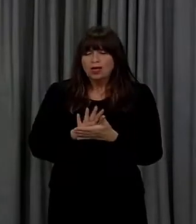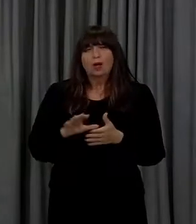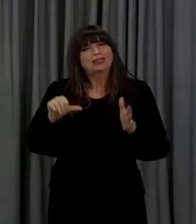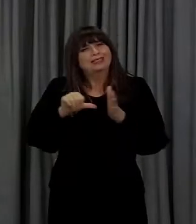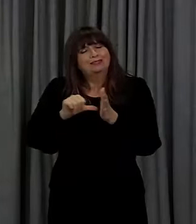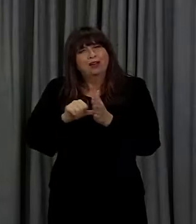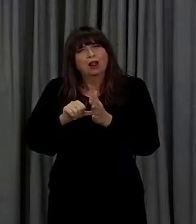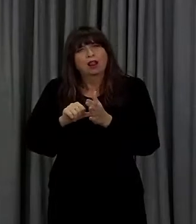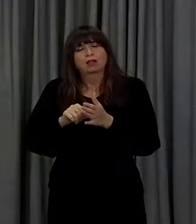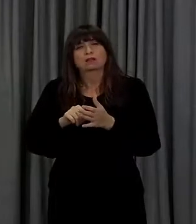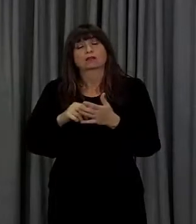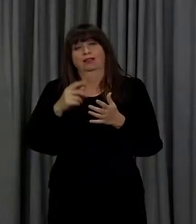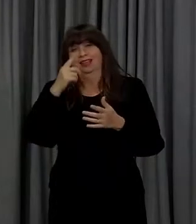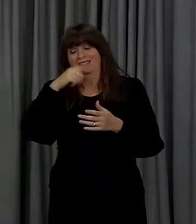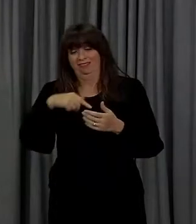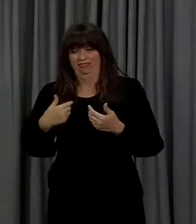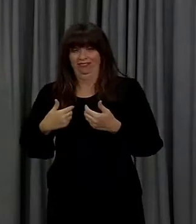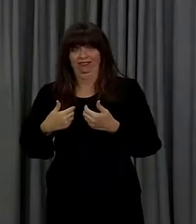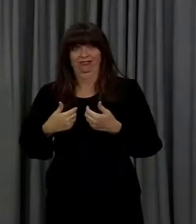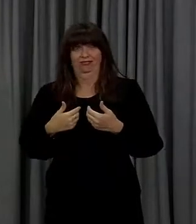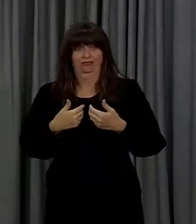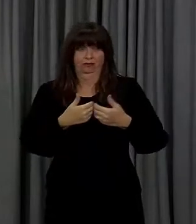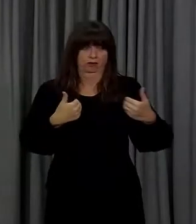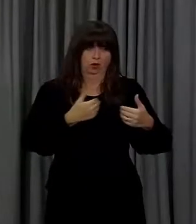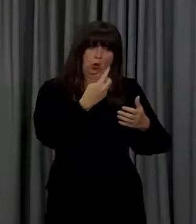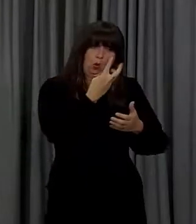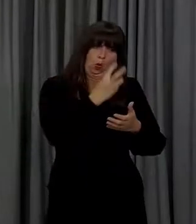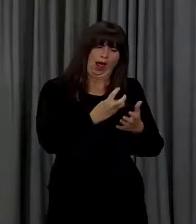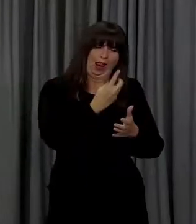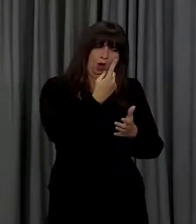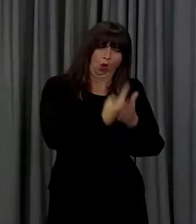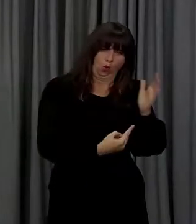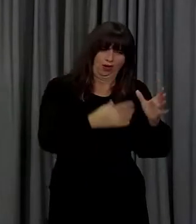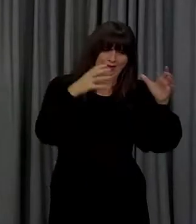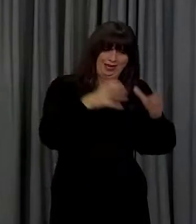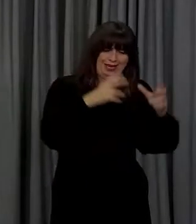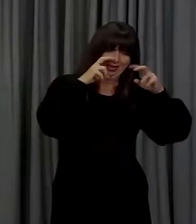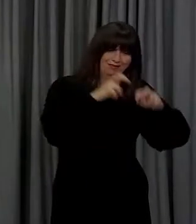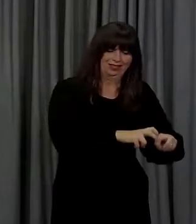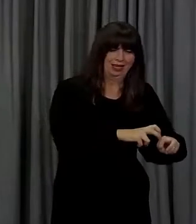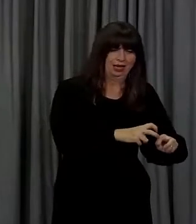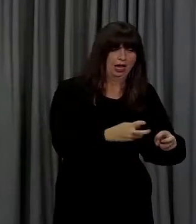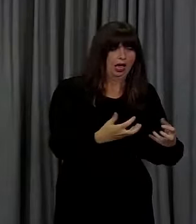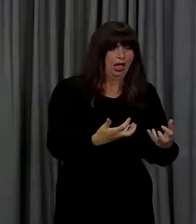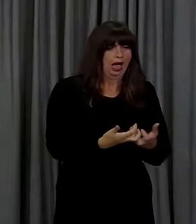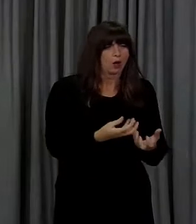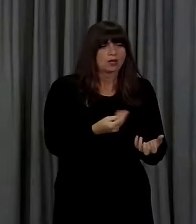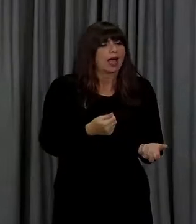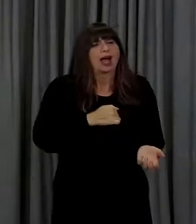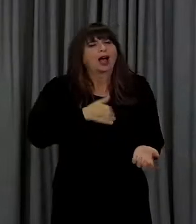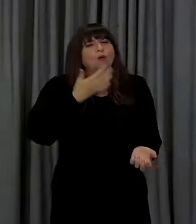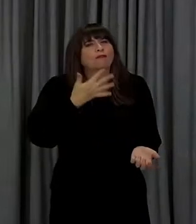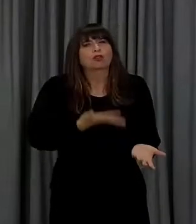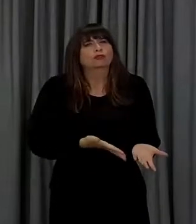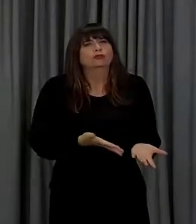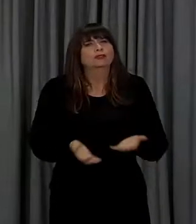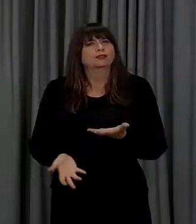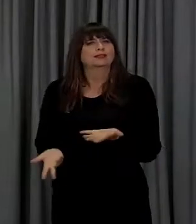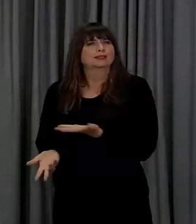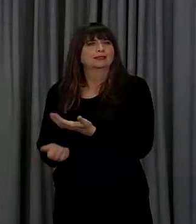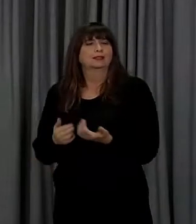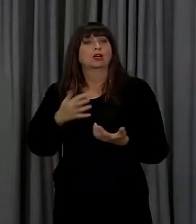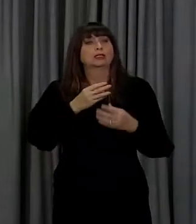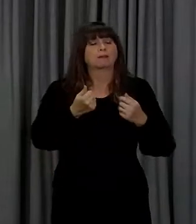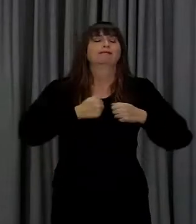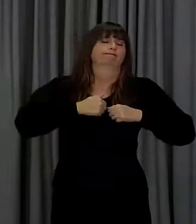So, dwi'n meddwl bod e'n bwysig ein bod ni mewn sefyllfa lle ni yn gallu dysgu gwersi o'r